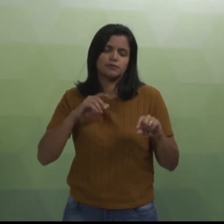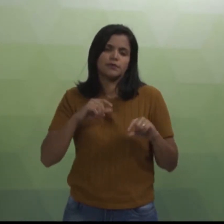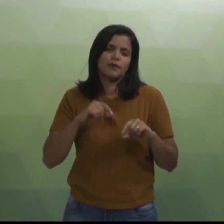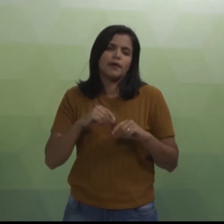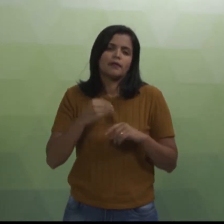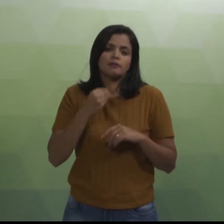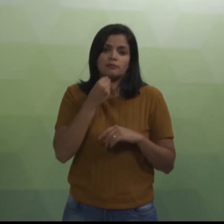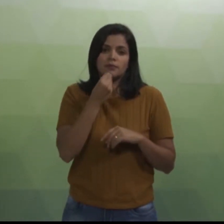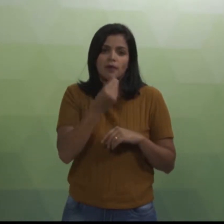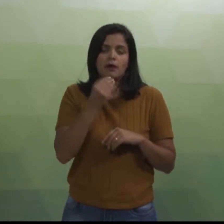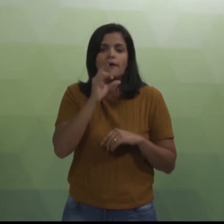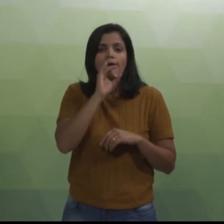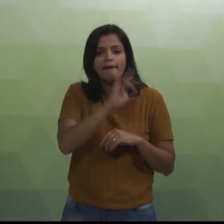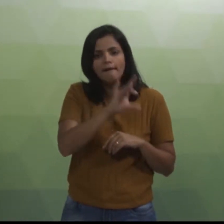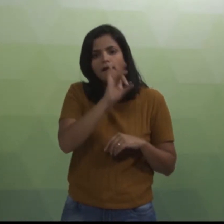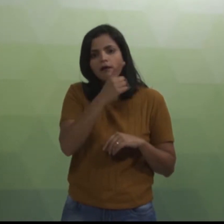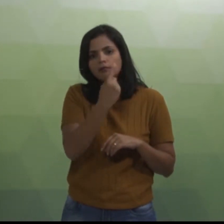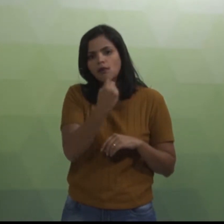Um exemplo no português.